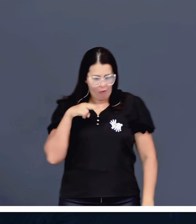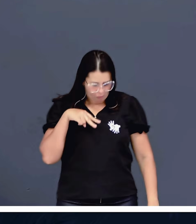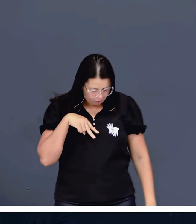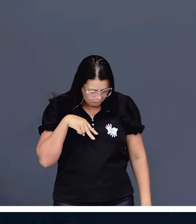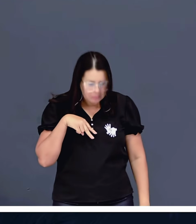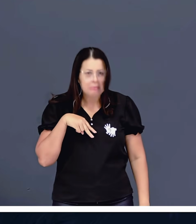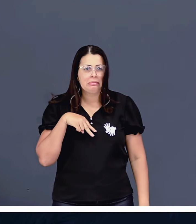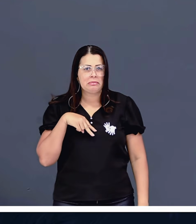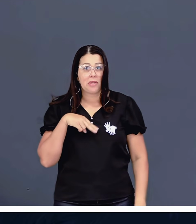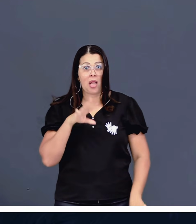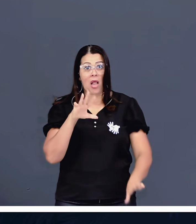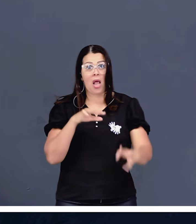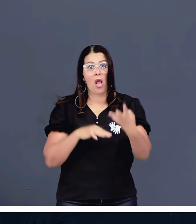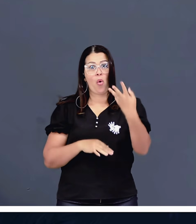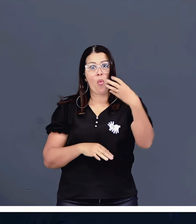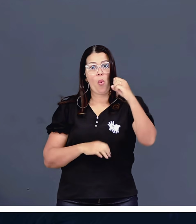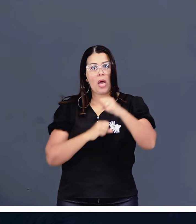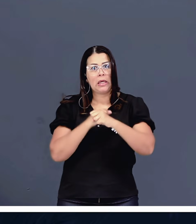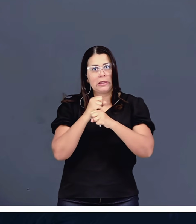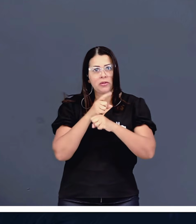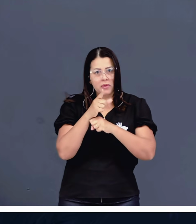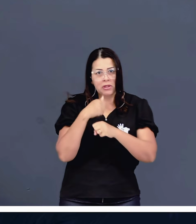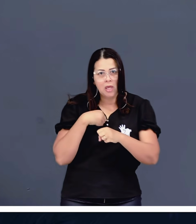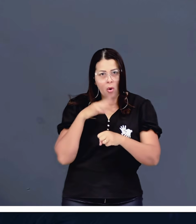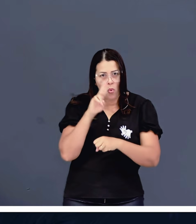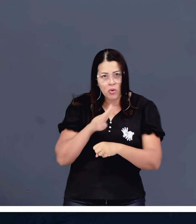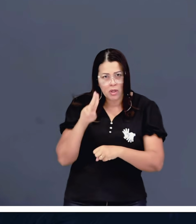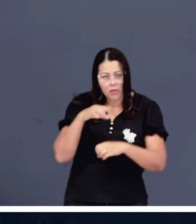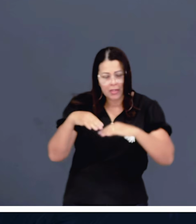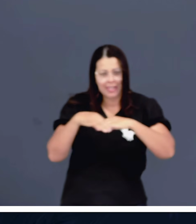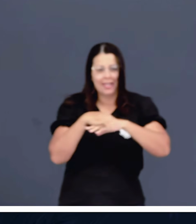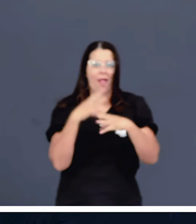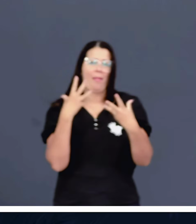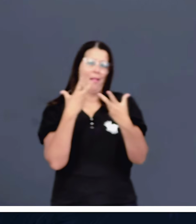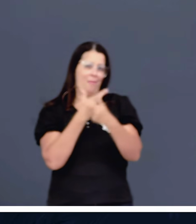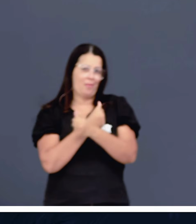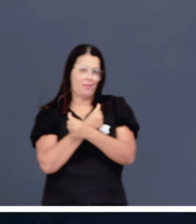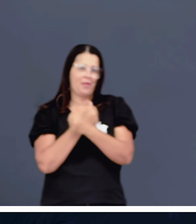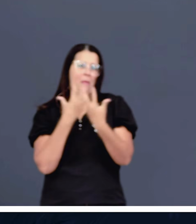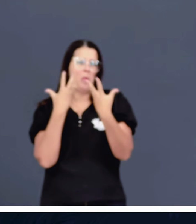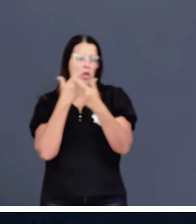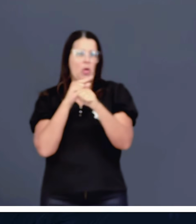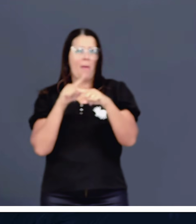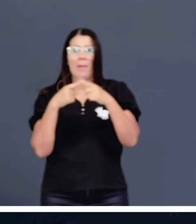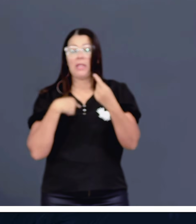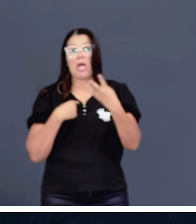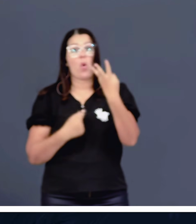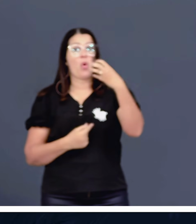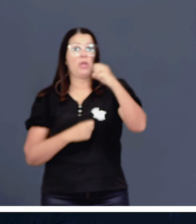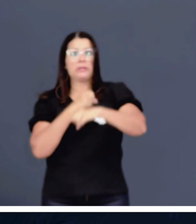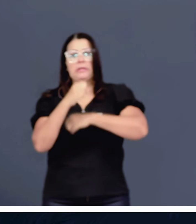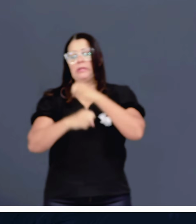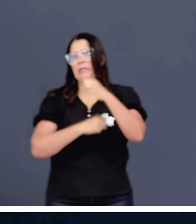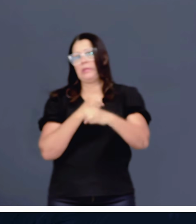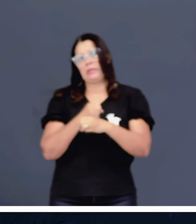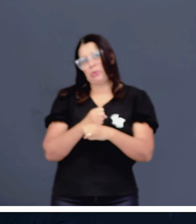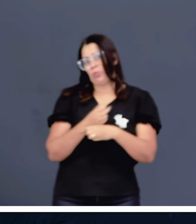Heraldo? Daqui a 40 anos você está usando esse tênis aí maravilhoso. Hã? É bonito, mas daqui a 40 anos vai estar...